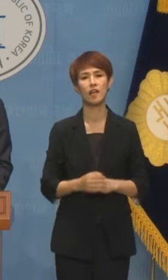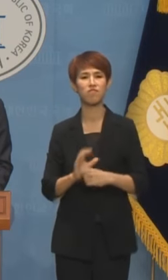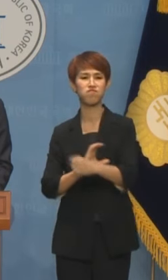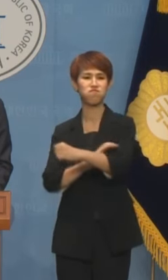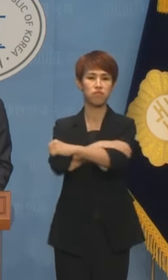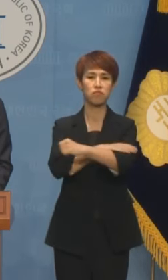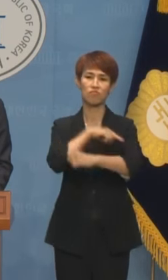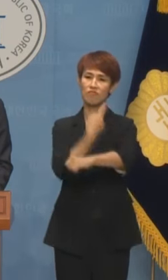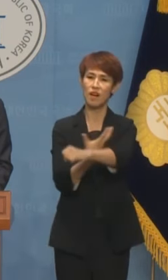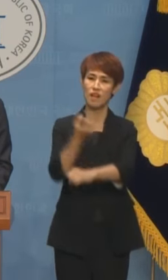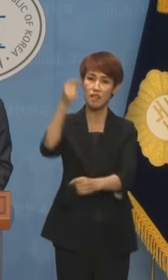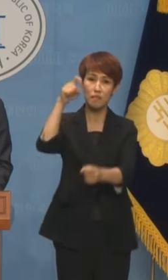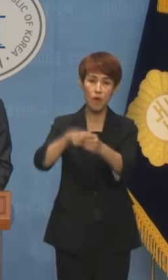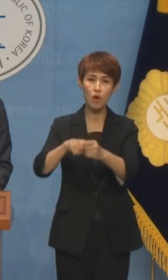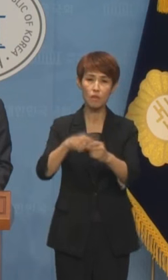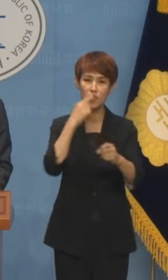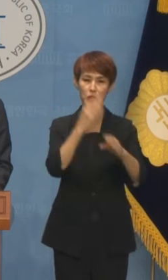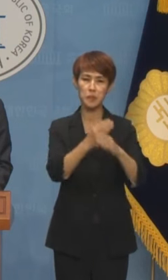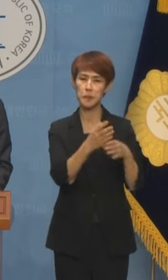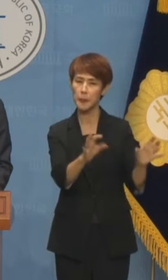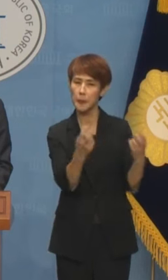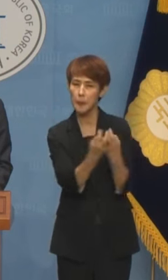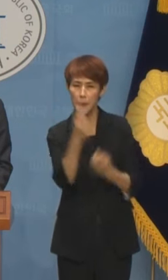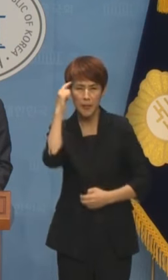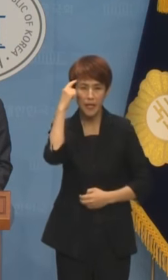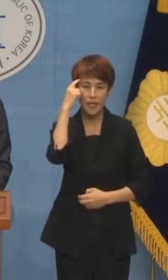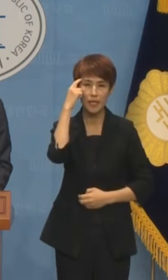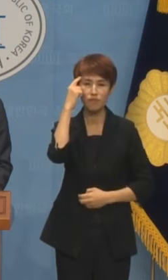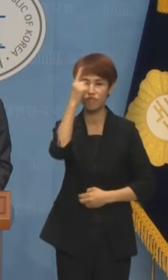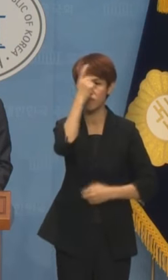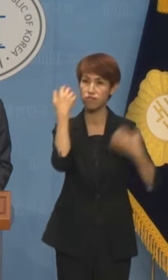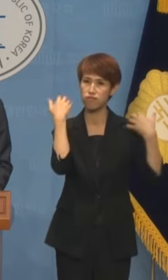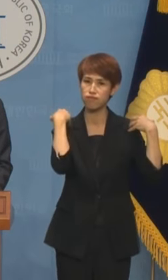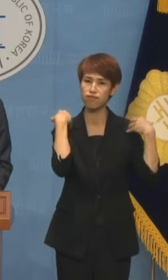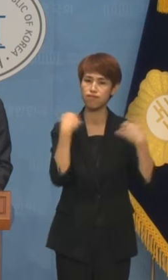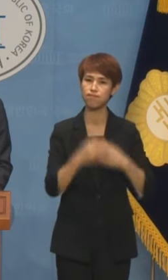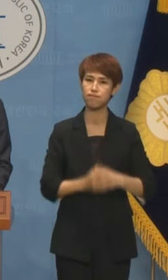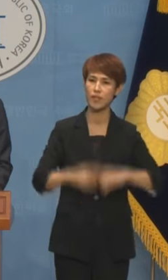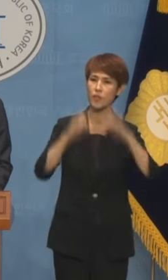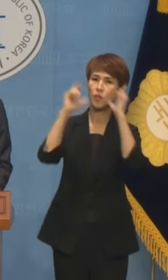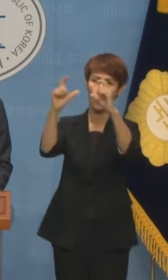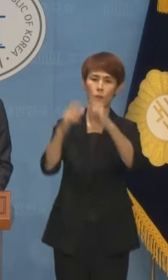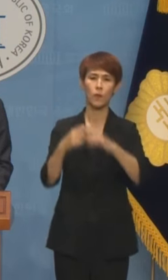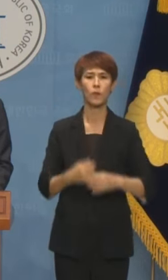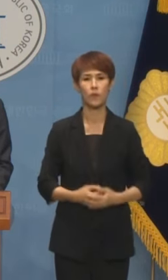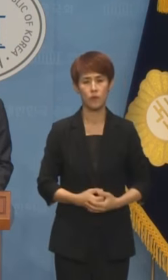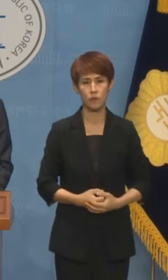위해 민주주의 파괴에만 골몰하는 막장 정부에 레드카드를 보낸 것입니다.